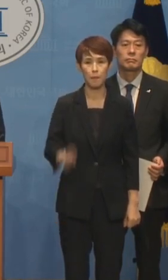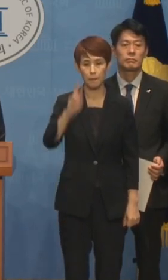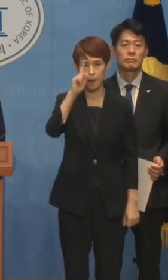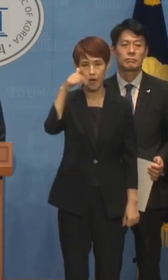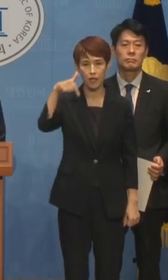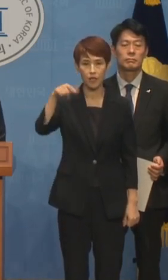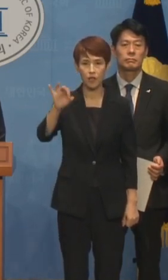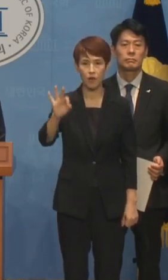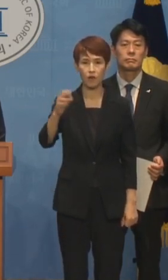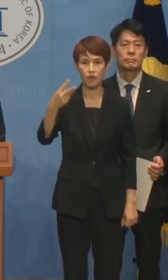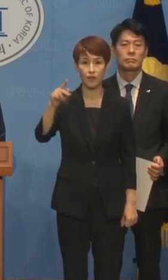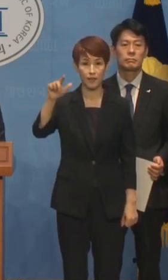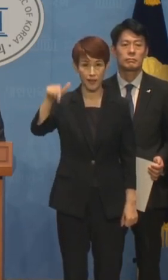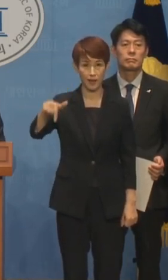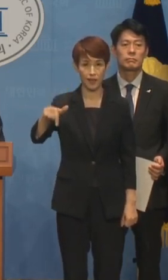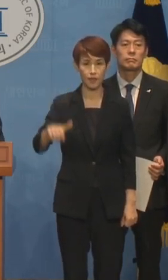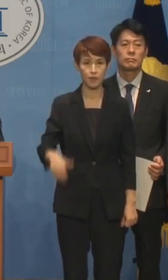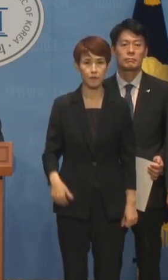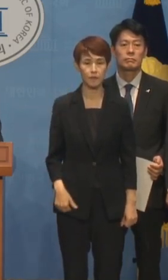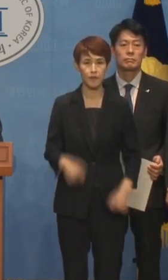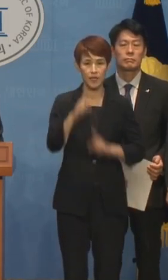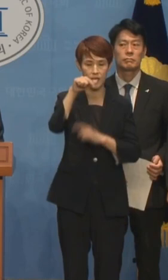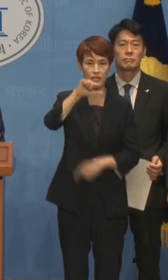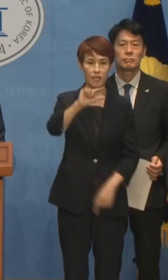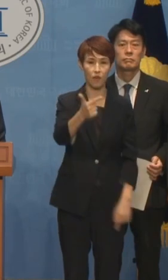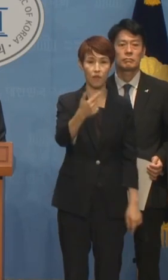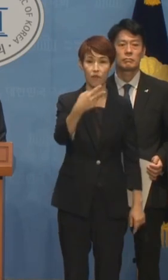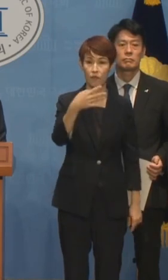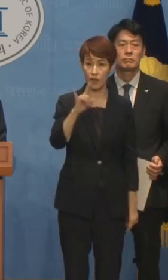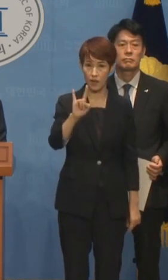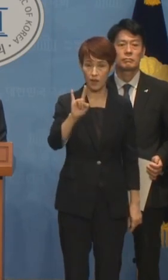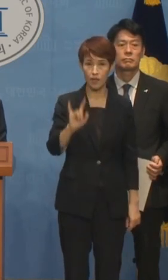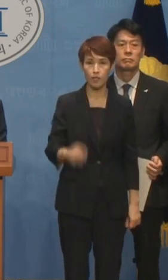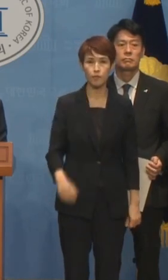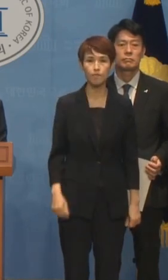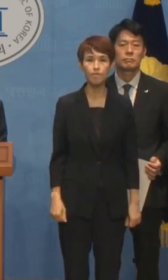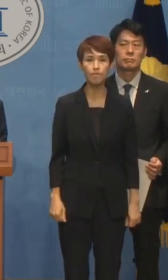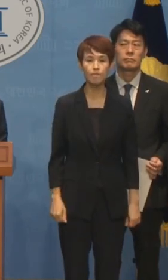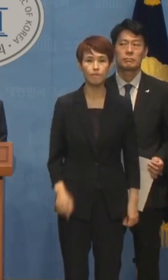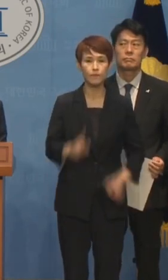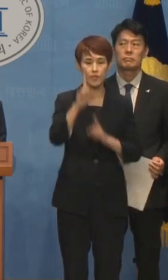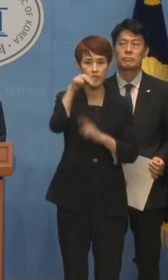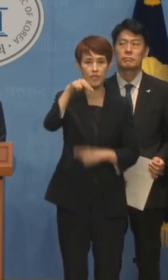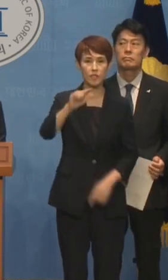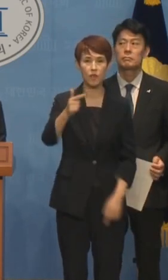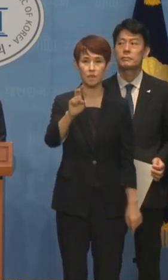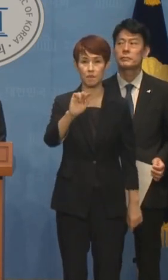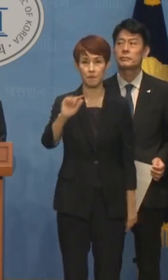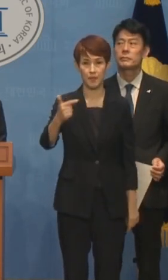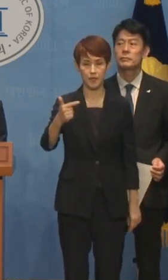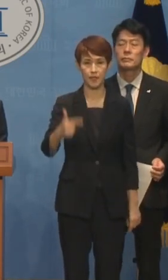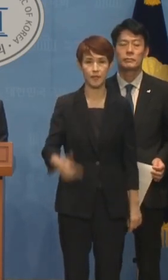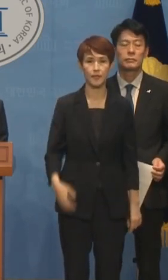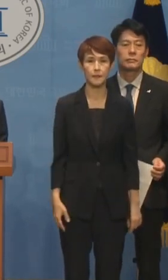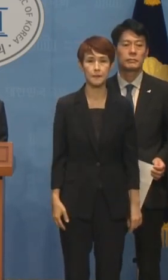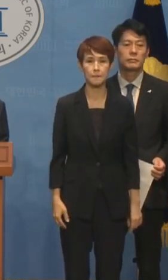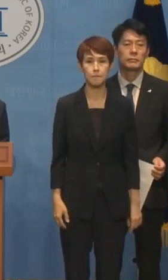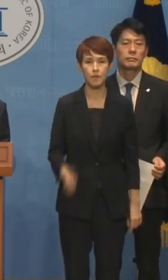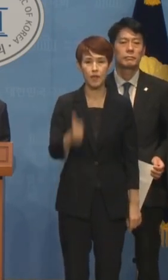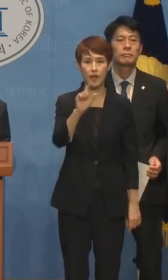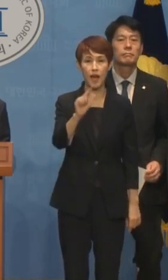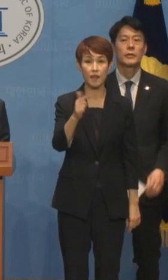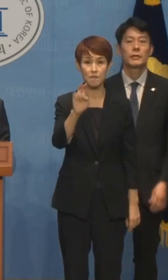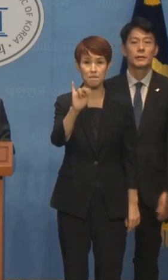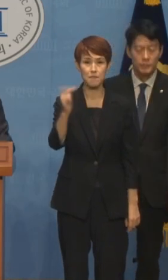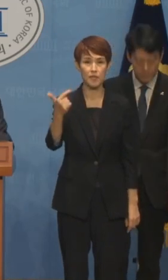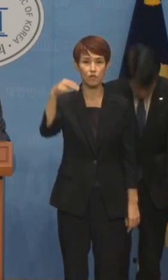박균택 당선자님, 이건태 당선자님, 이성윤 당선자님, 한민수